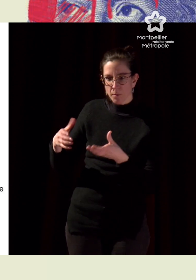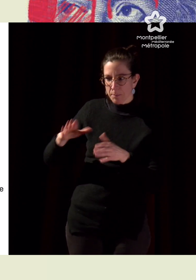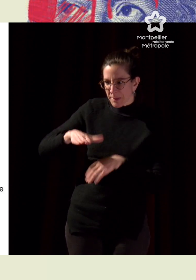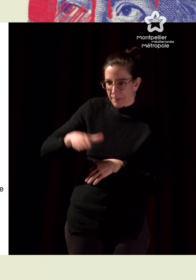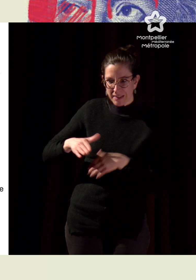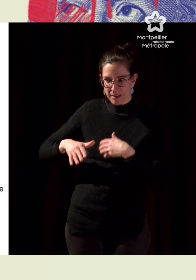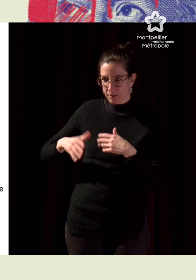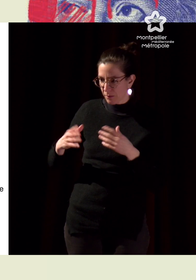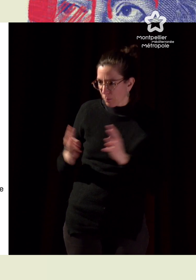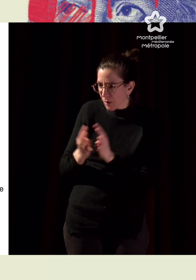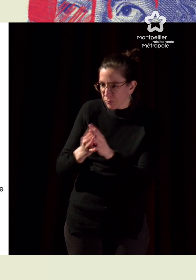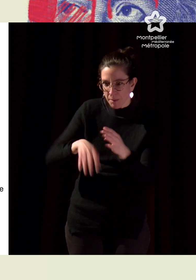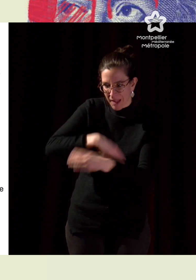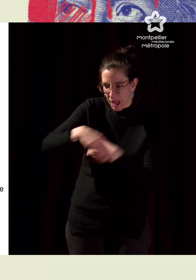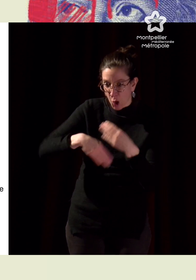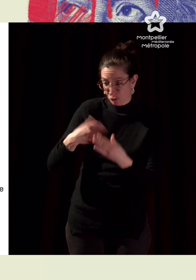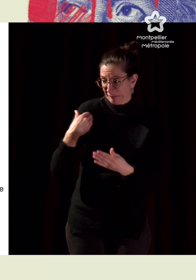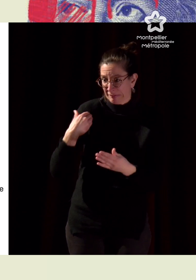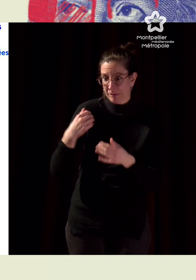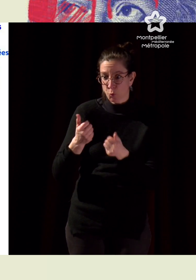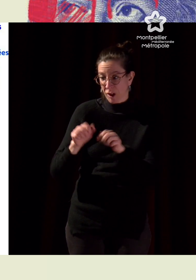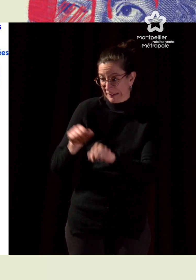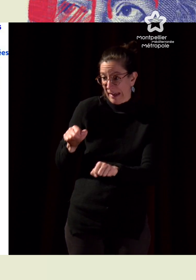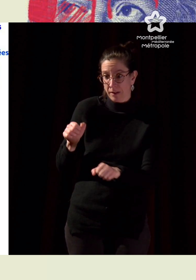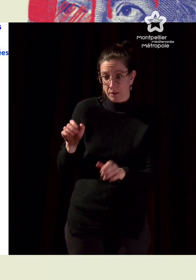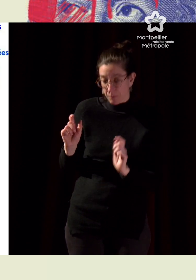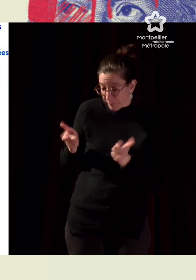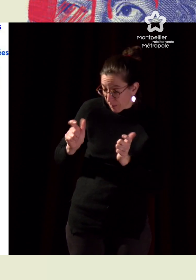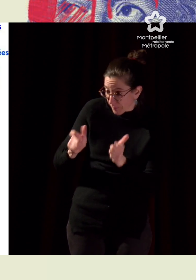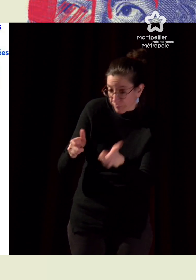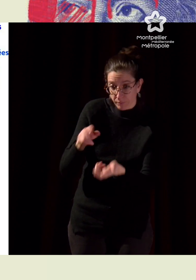a seulement quelques siècles.